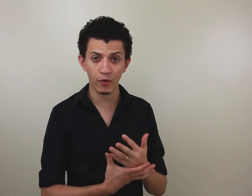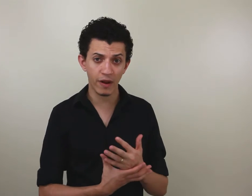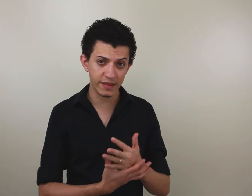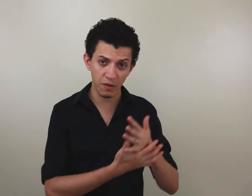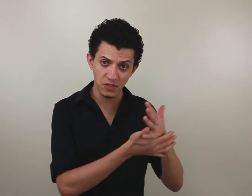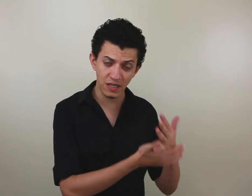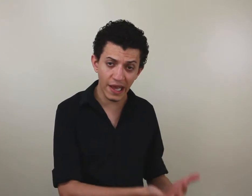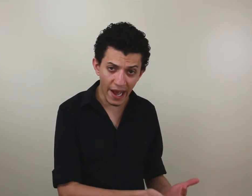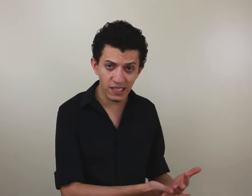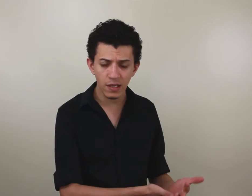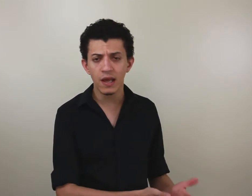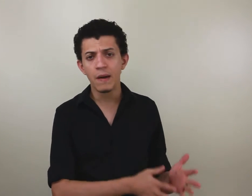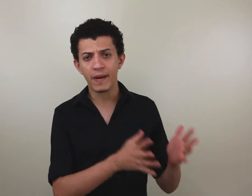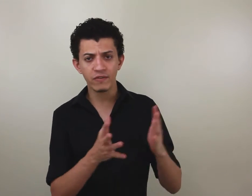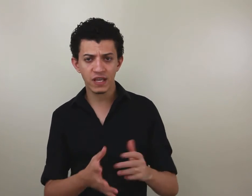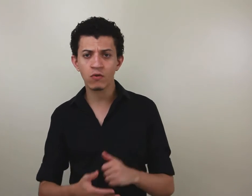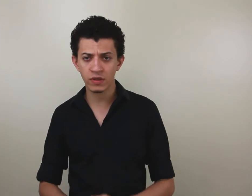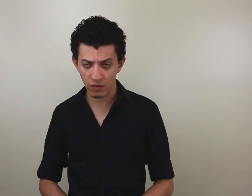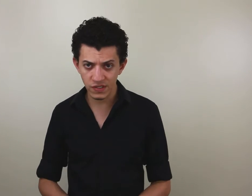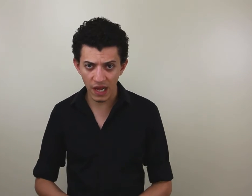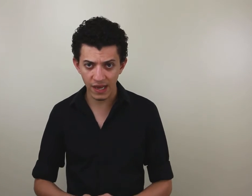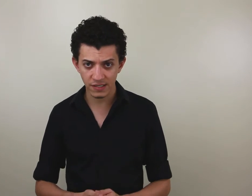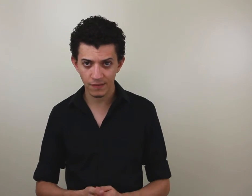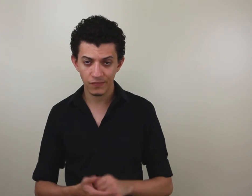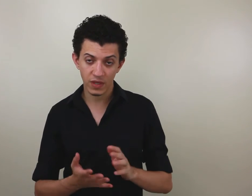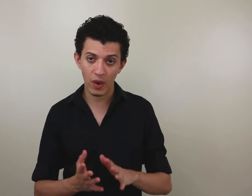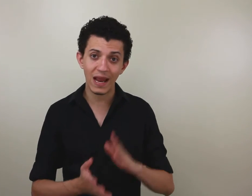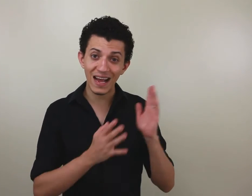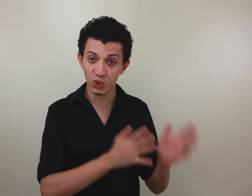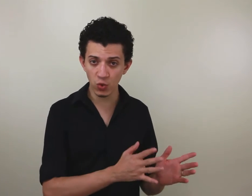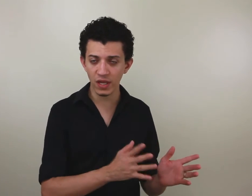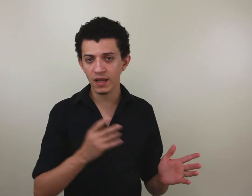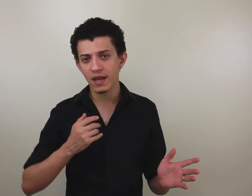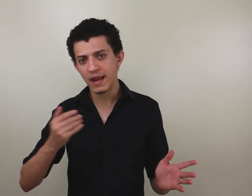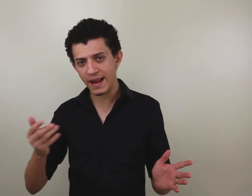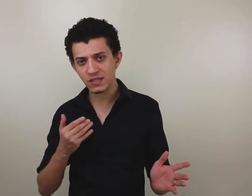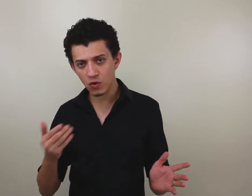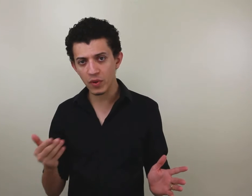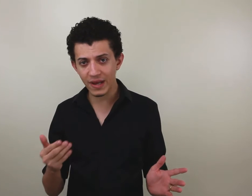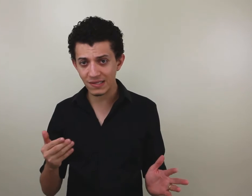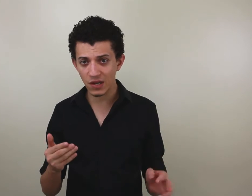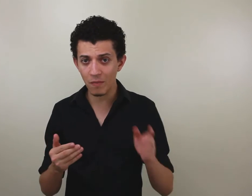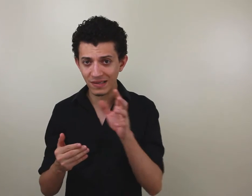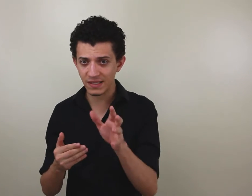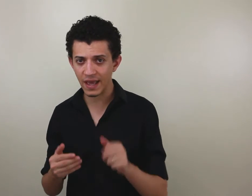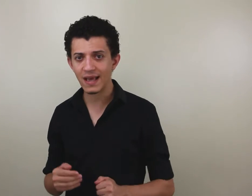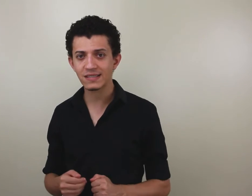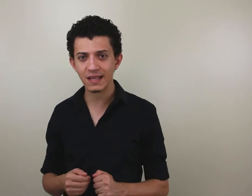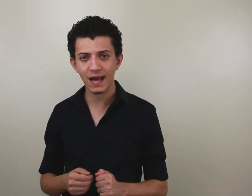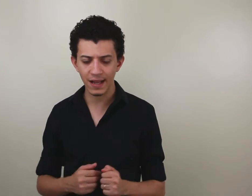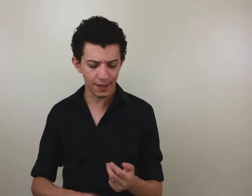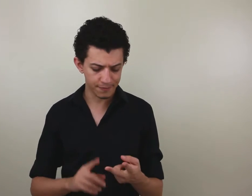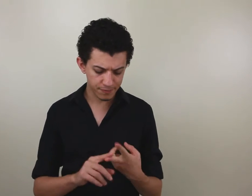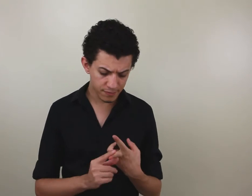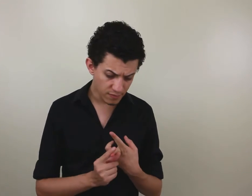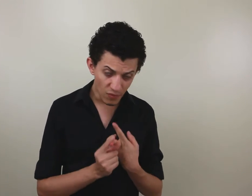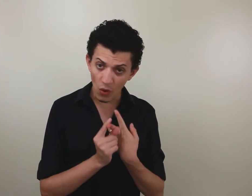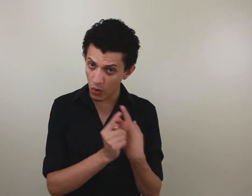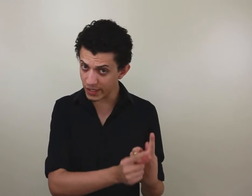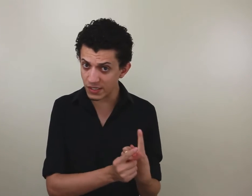procurar termos literais para você encontrar os sinais. Então, ele ajuda nessa comunicação, mas tem esse detalhe aí. Outra